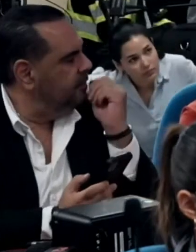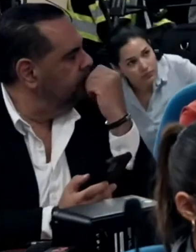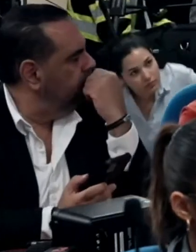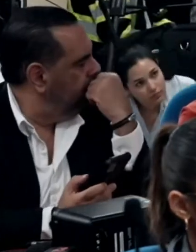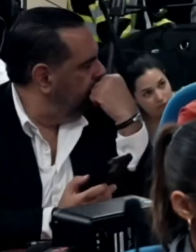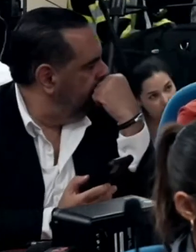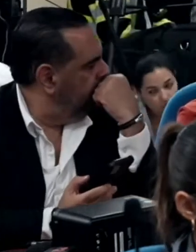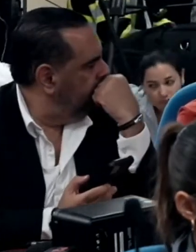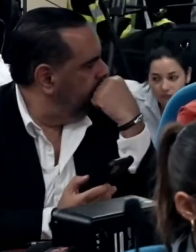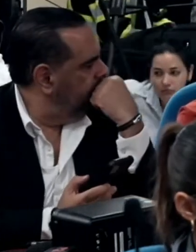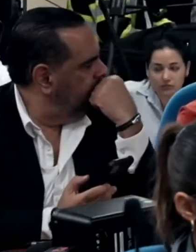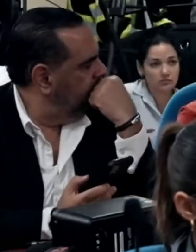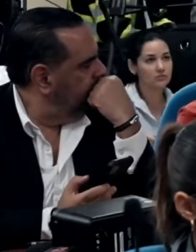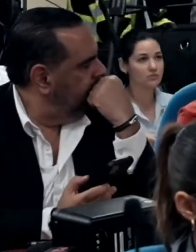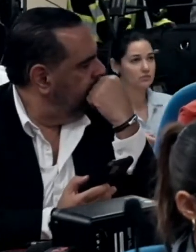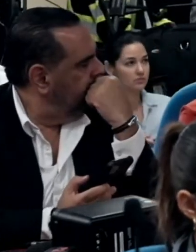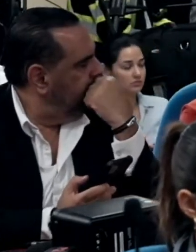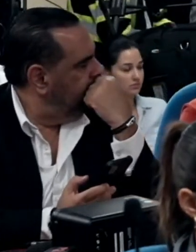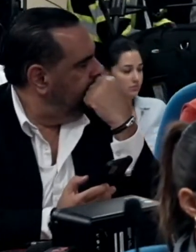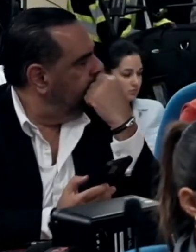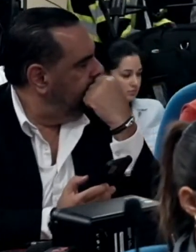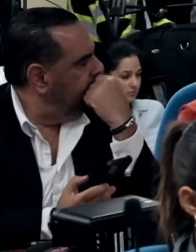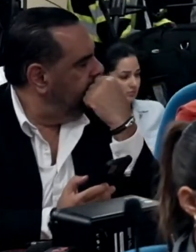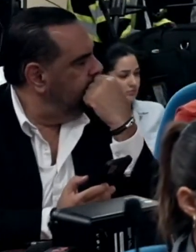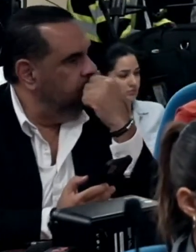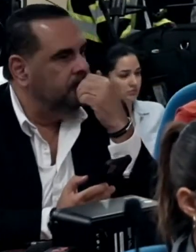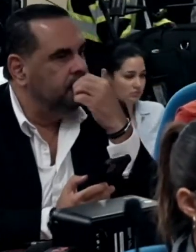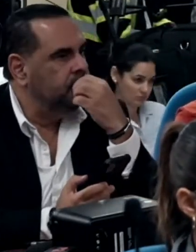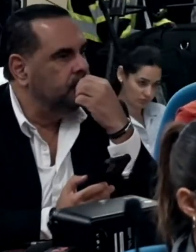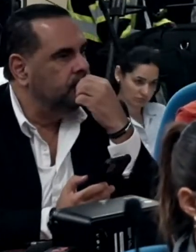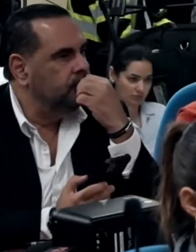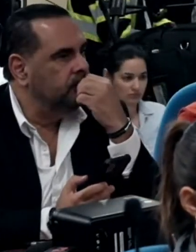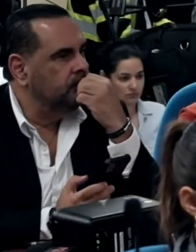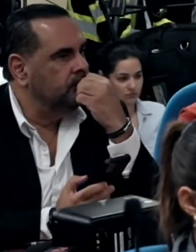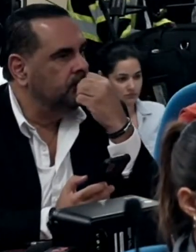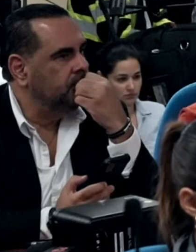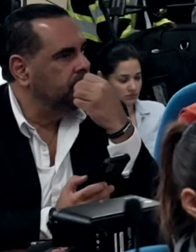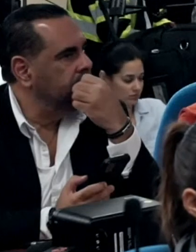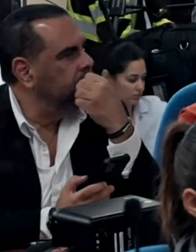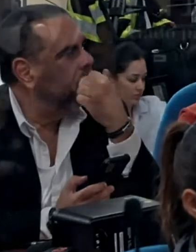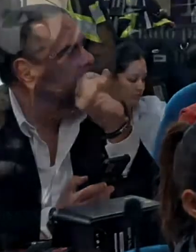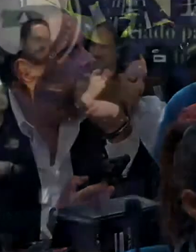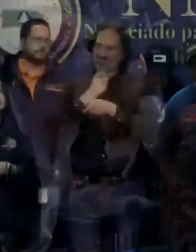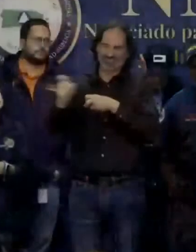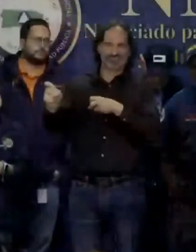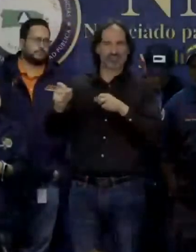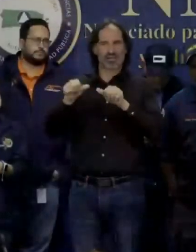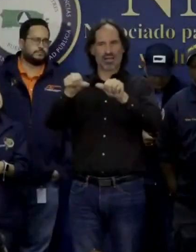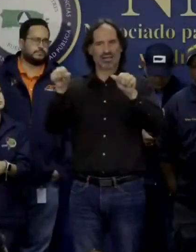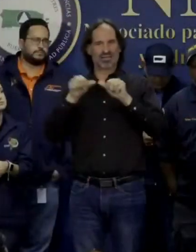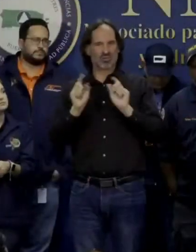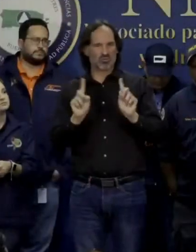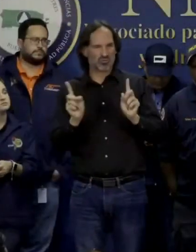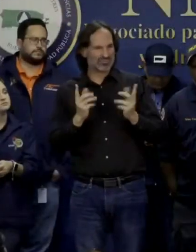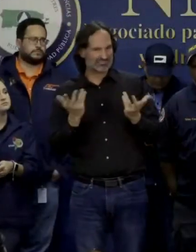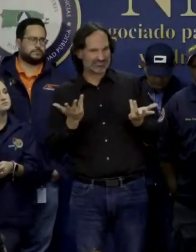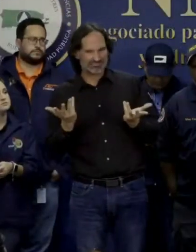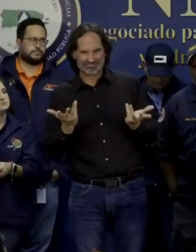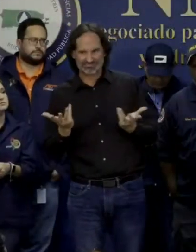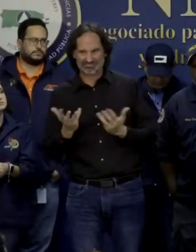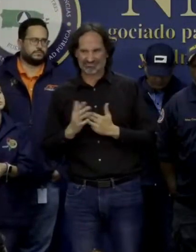de este huracán? Si fueron las líneas, ¿qué en efecto fue lo que más sufrió? Bueno, en el caso de generación,